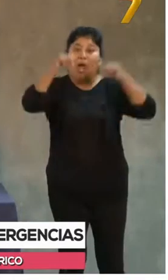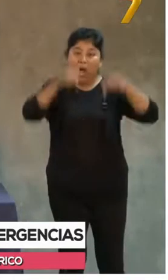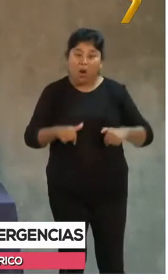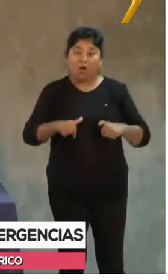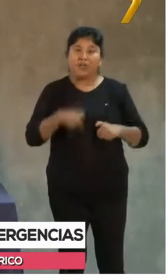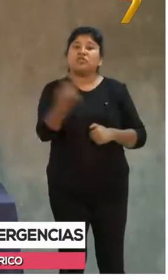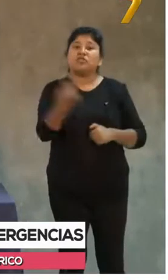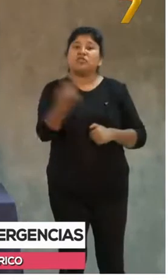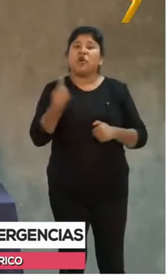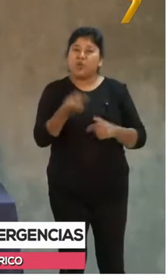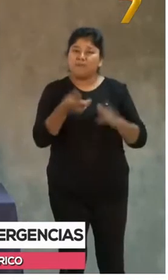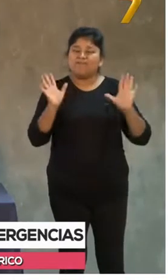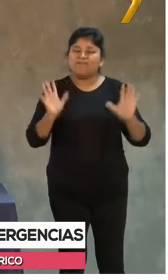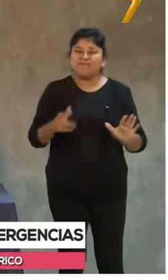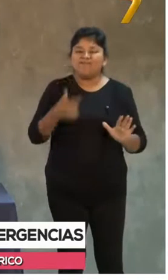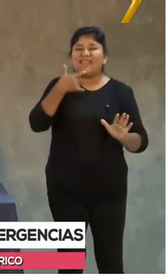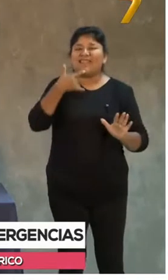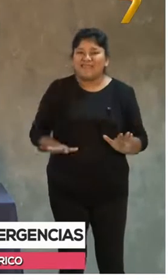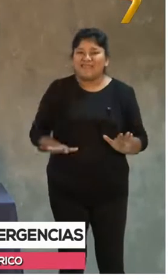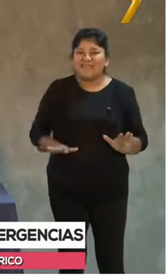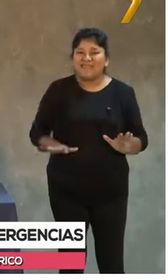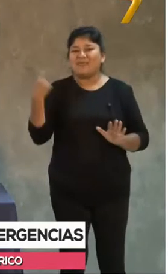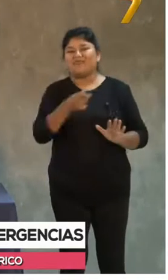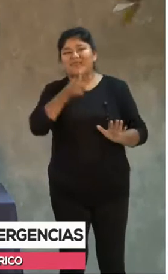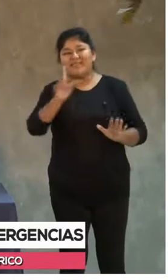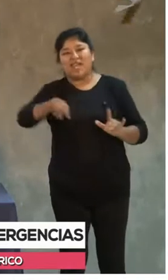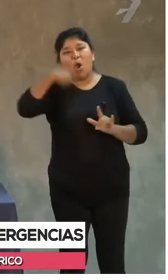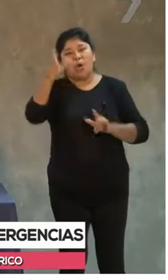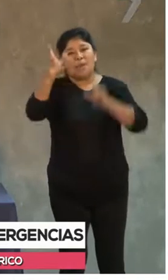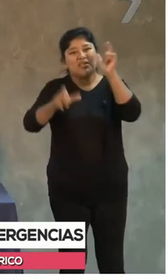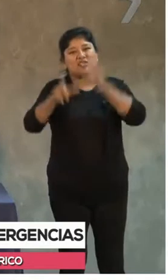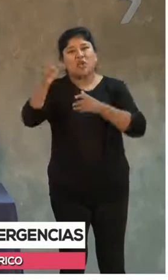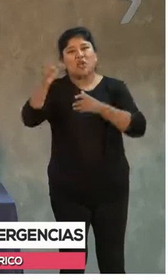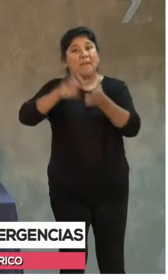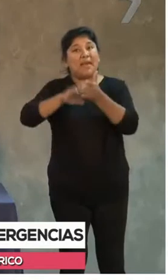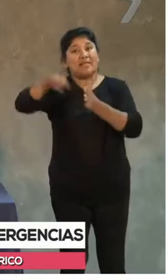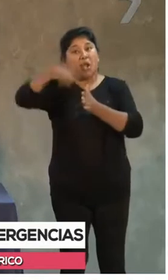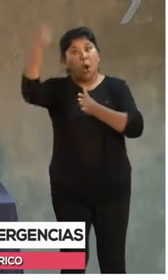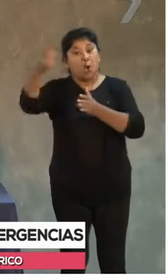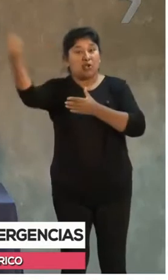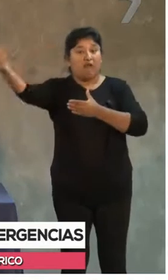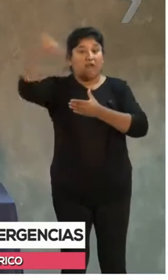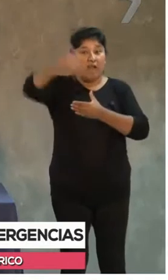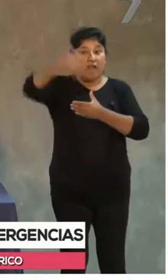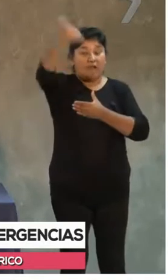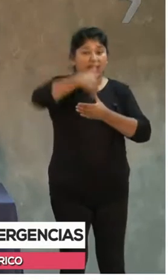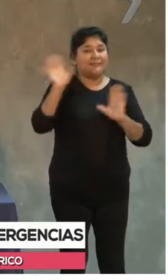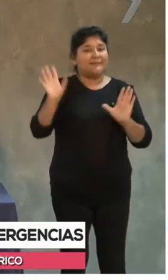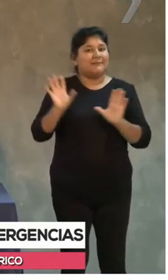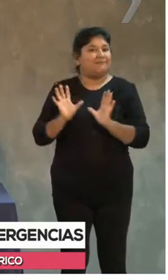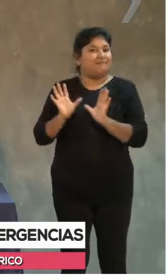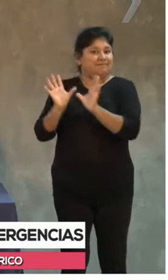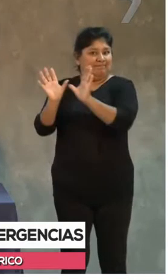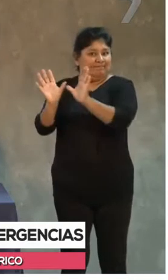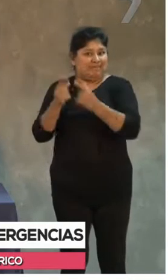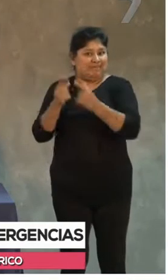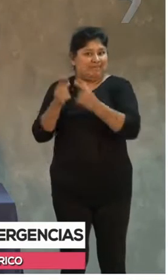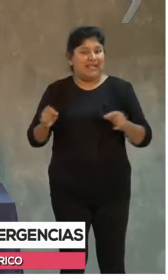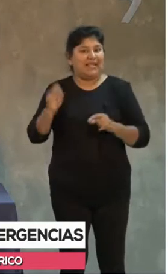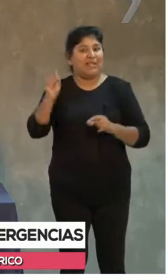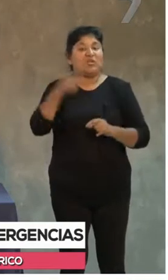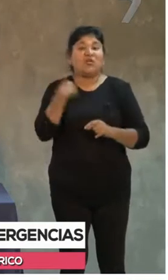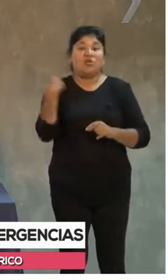de personas que vienen desde otros países. Y en este momento, al no haberse todavía modificado la definición de